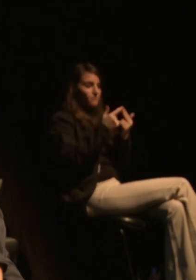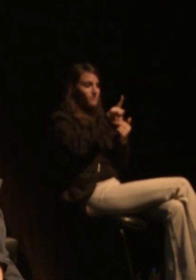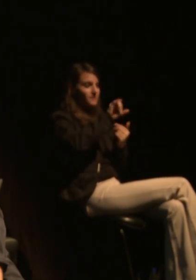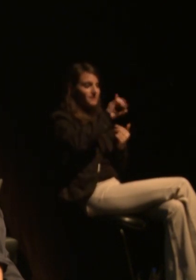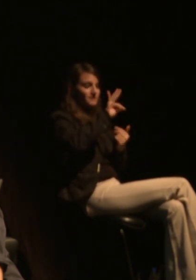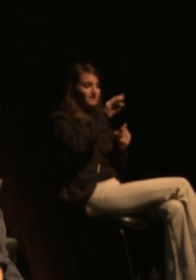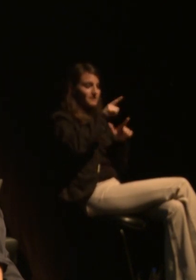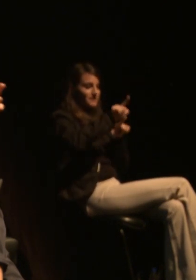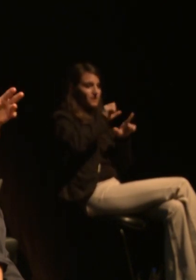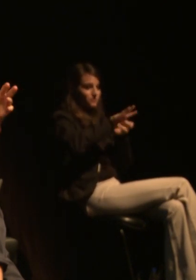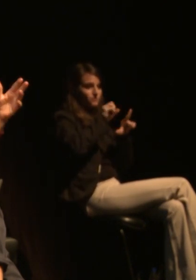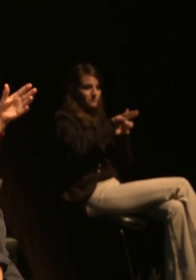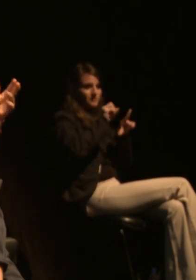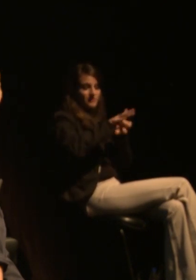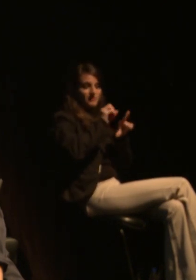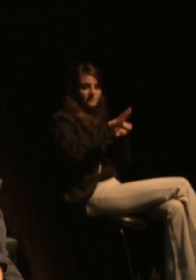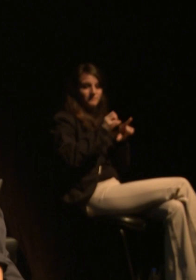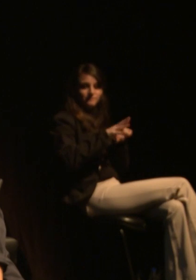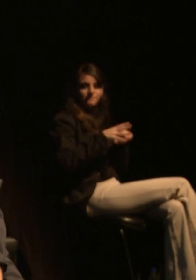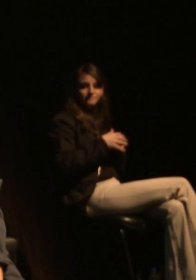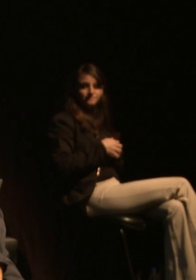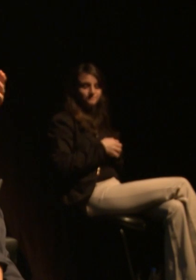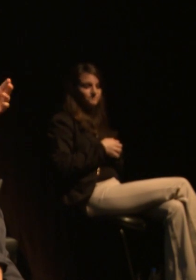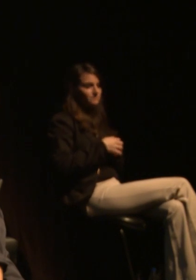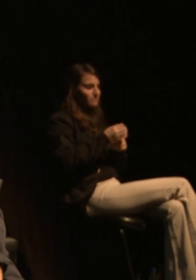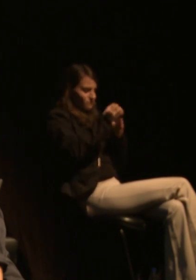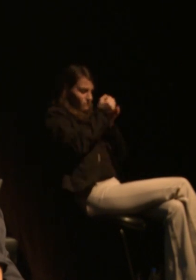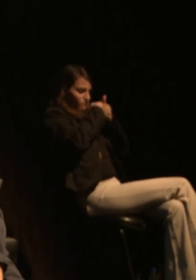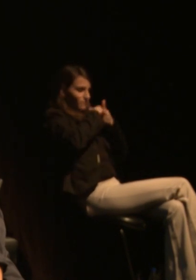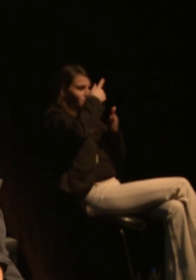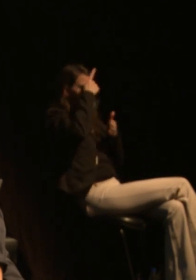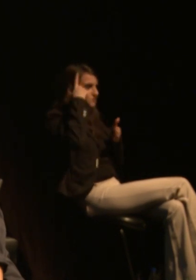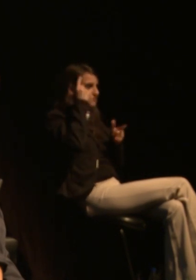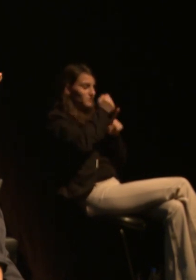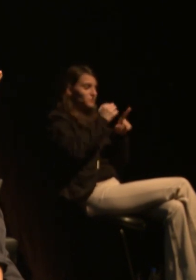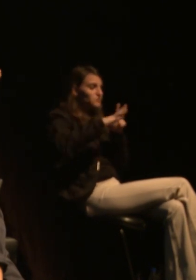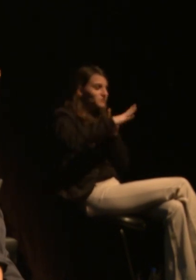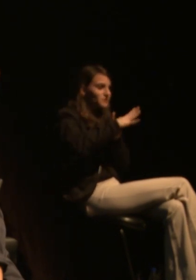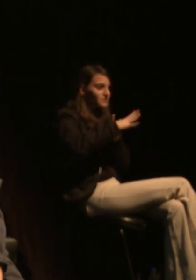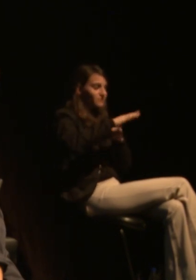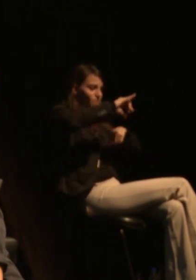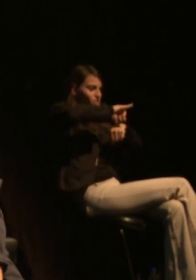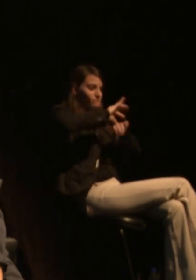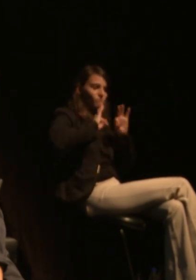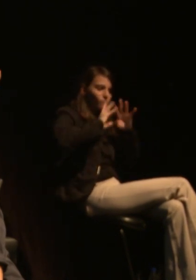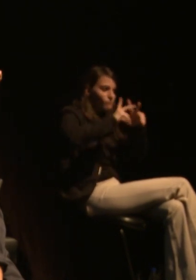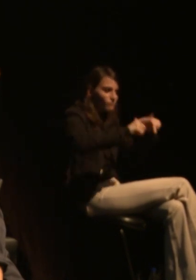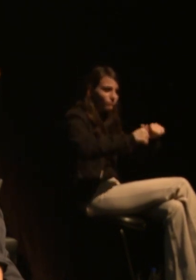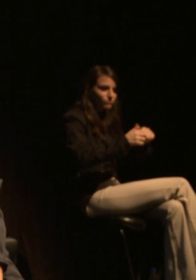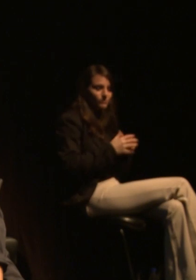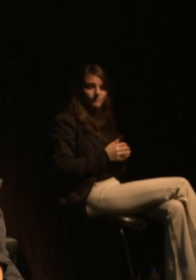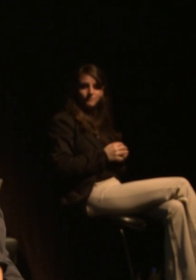literatura. A literatura traz a face oculta das pessoas, da sociedade, do meio, de tudo.